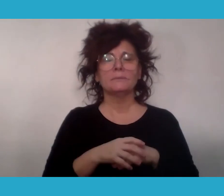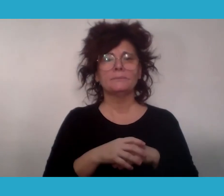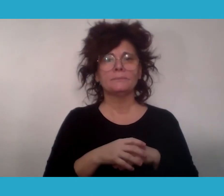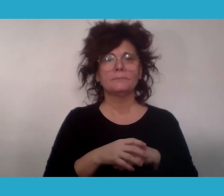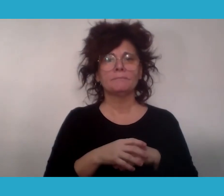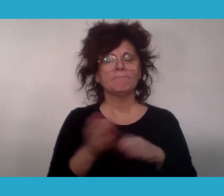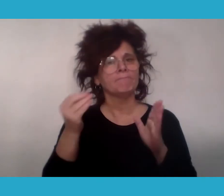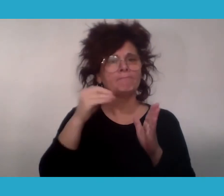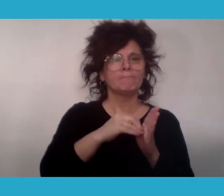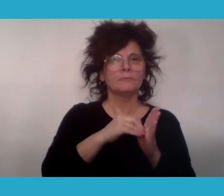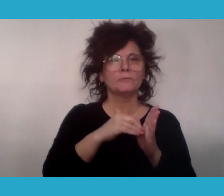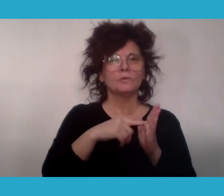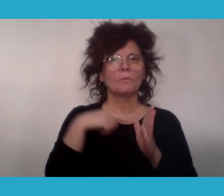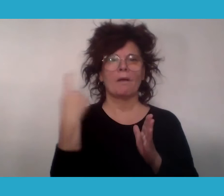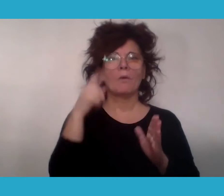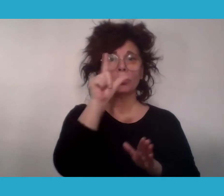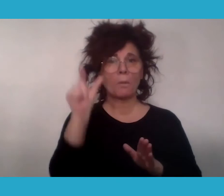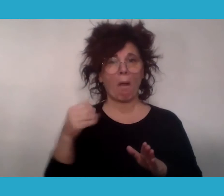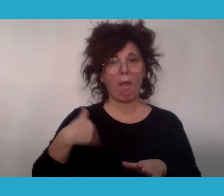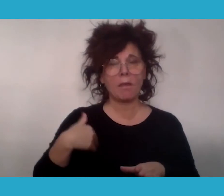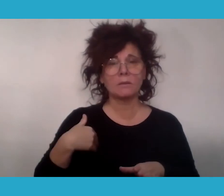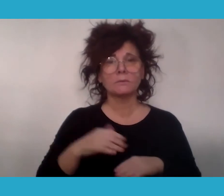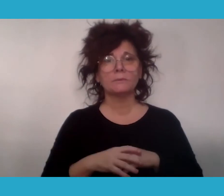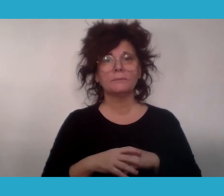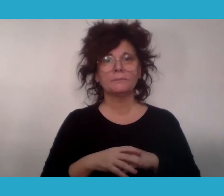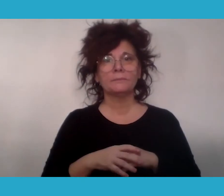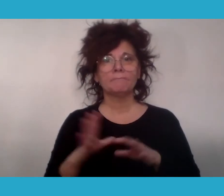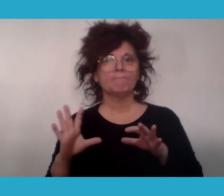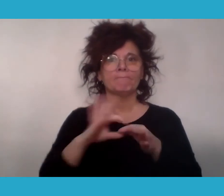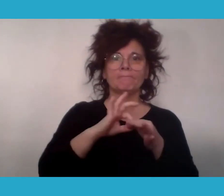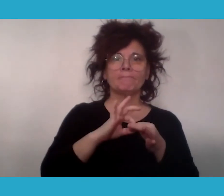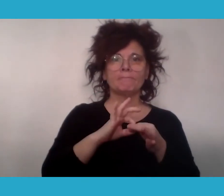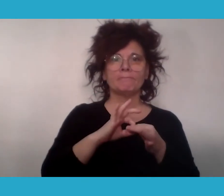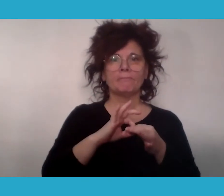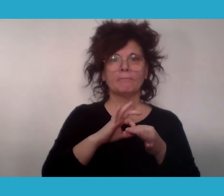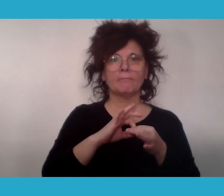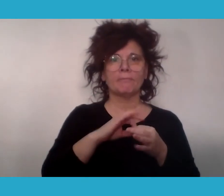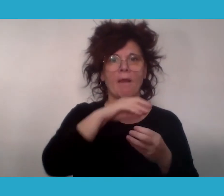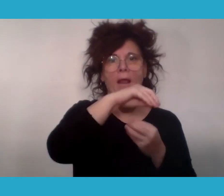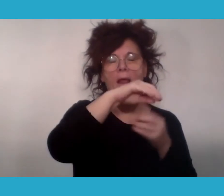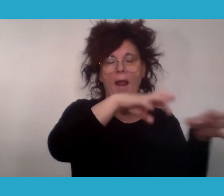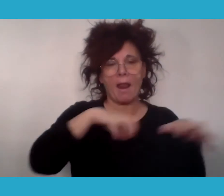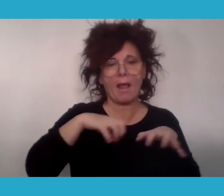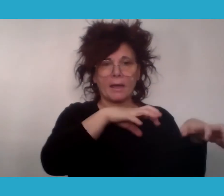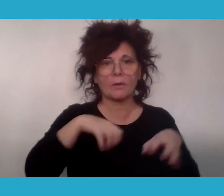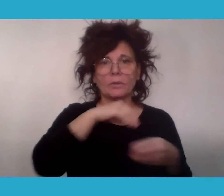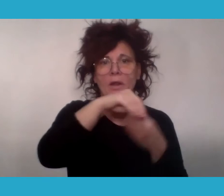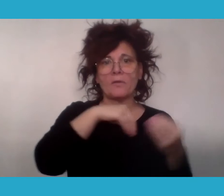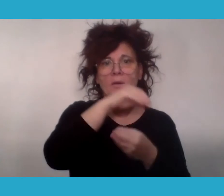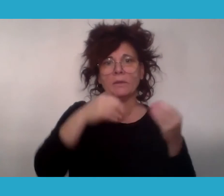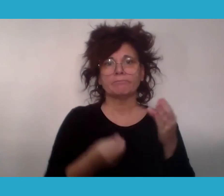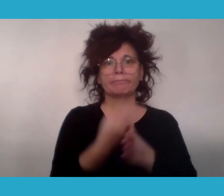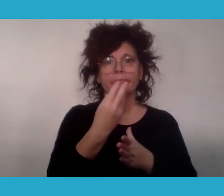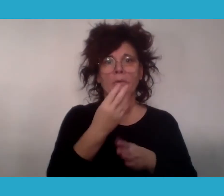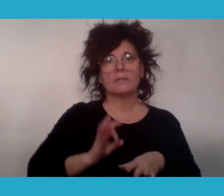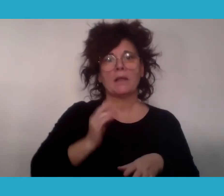alimentaria. Agrega que a nuestro país adhiere al diseño de la agricultura familiar que corre desde el año